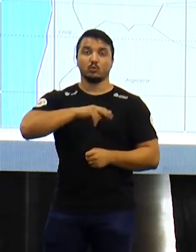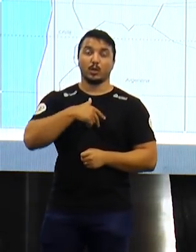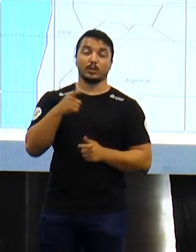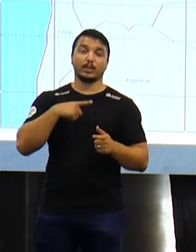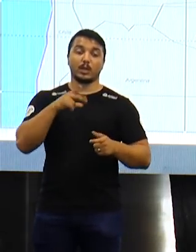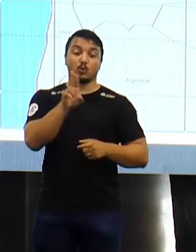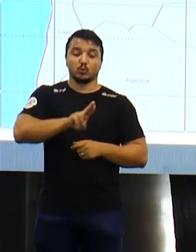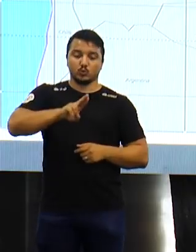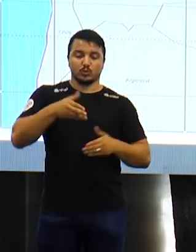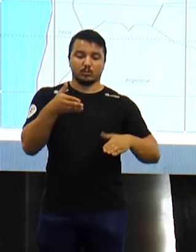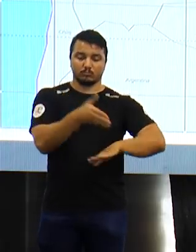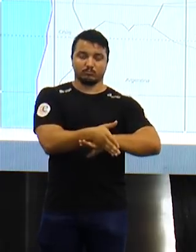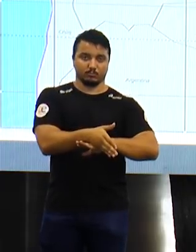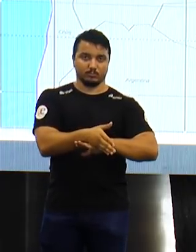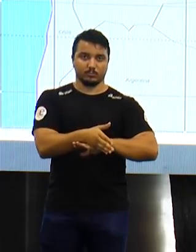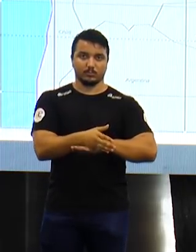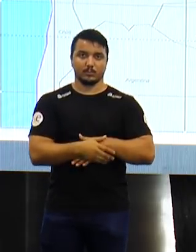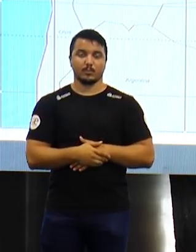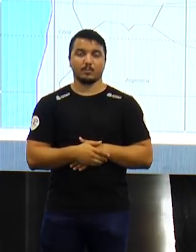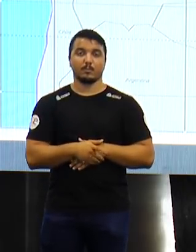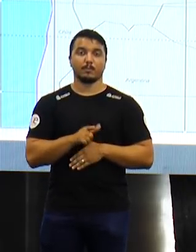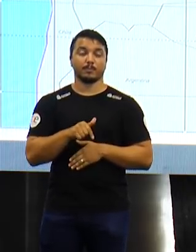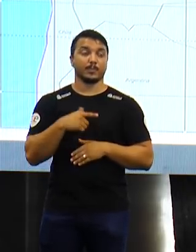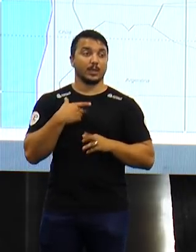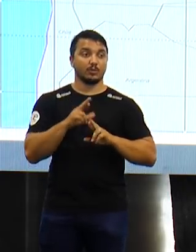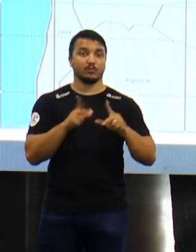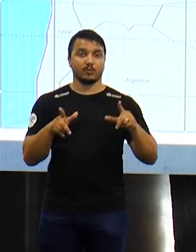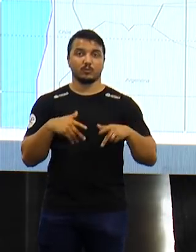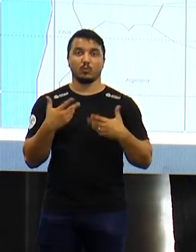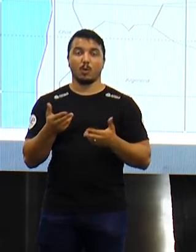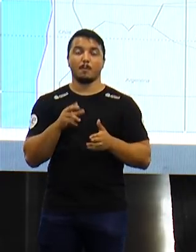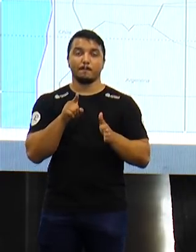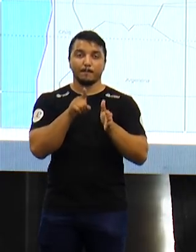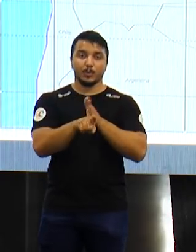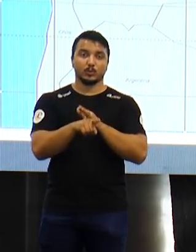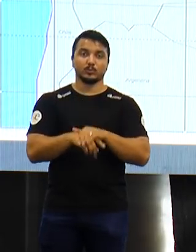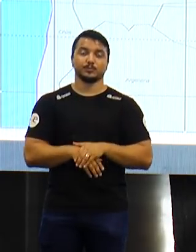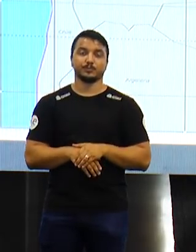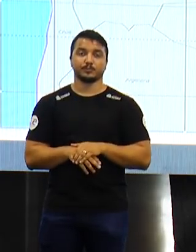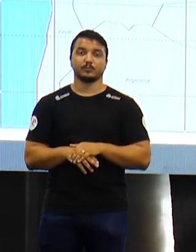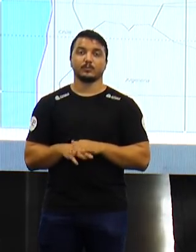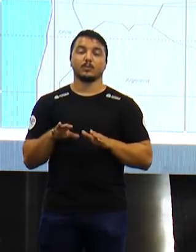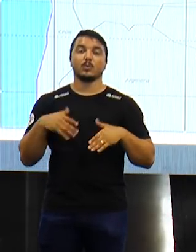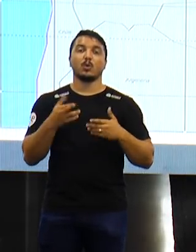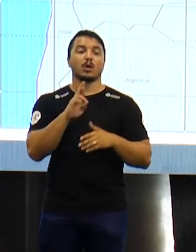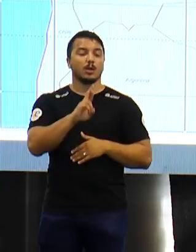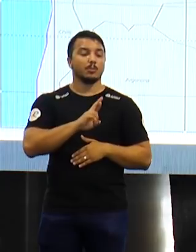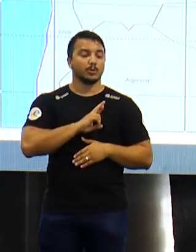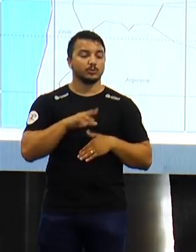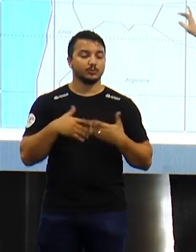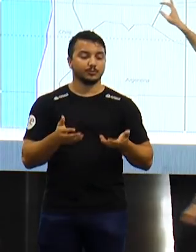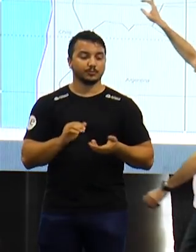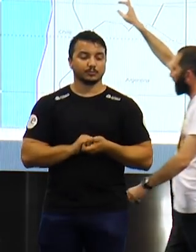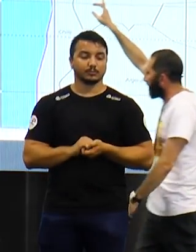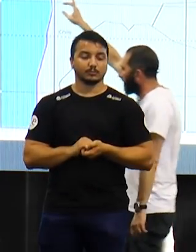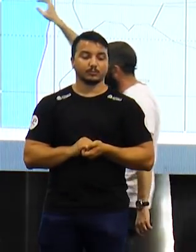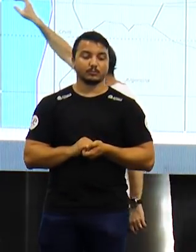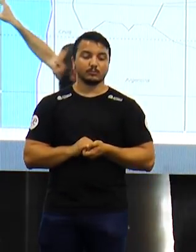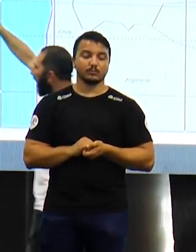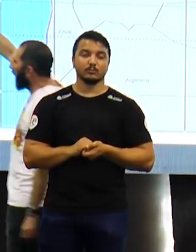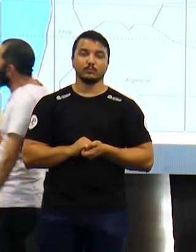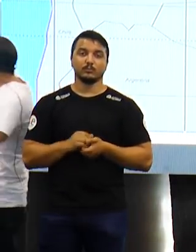está nesse momento sendo melhor aproveitada. Olha a diferença das perguntas. Então, qual seria a minha resposta? Bacia do